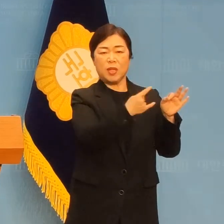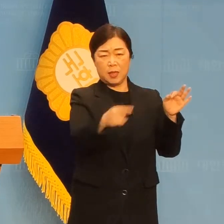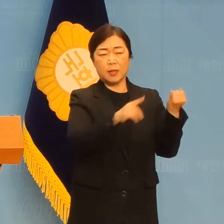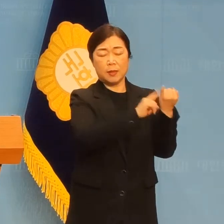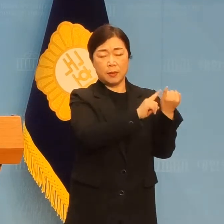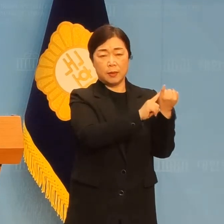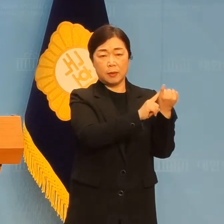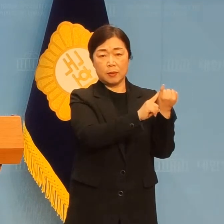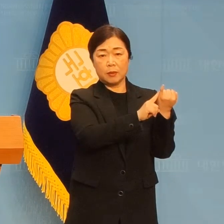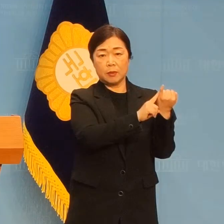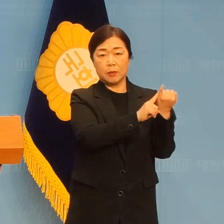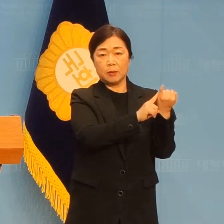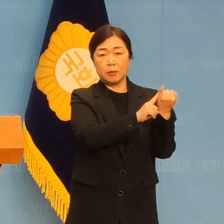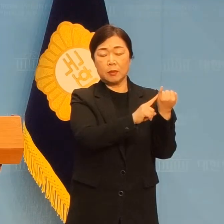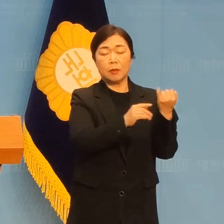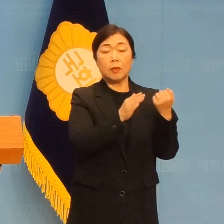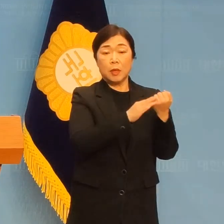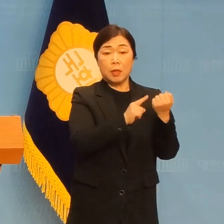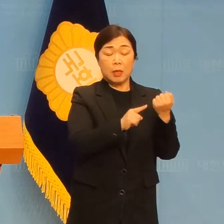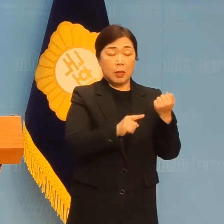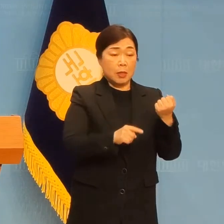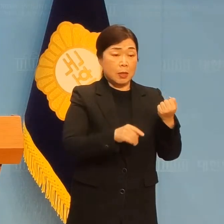넘어 김건희